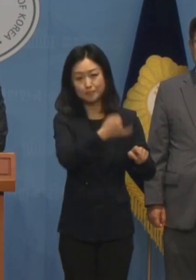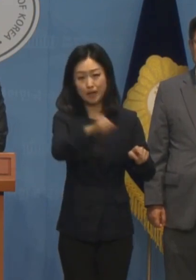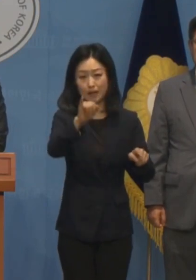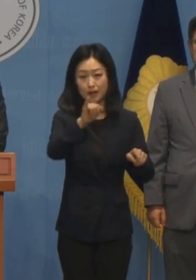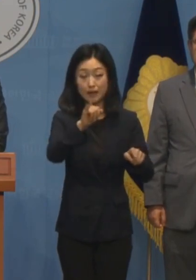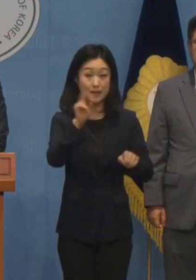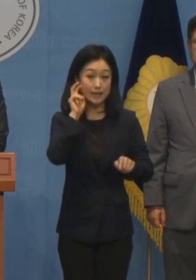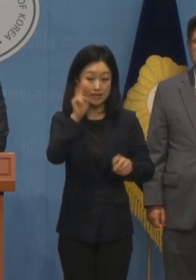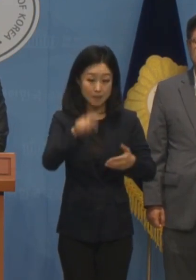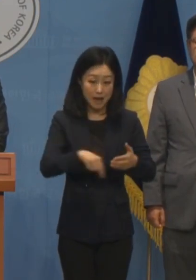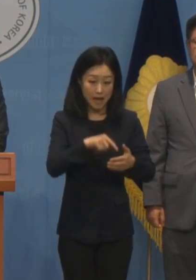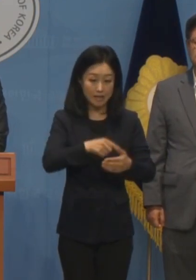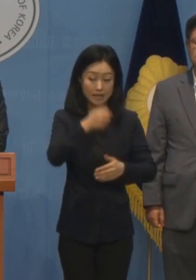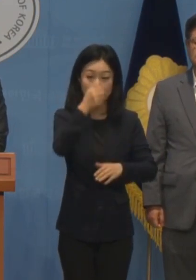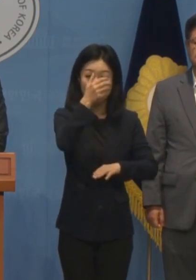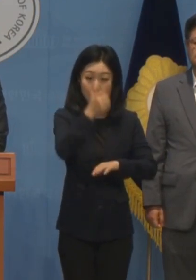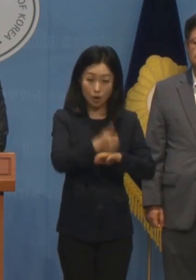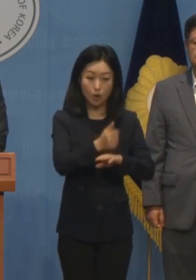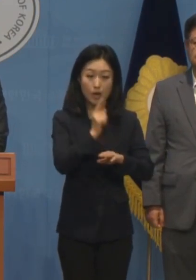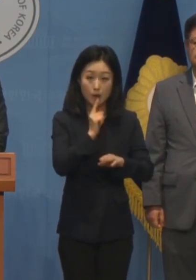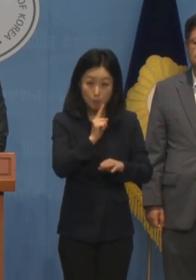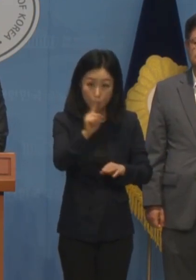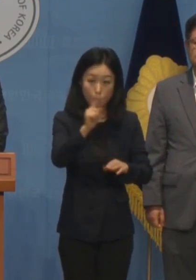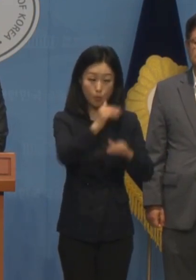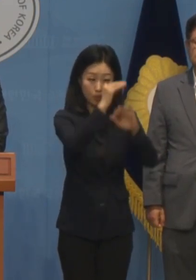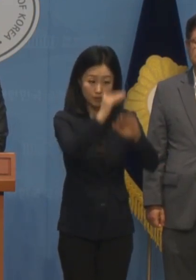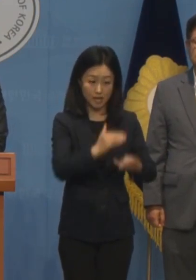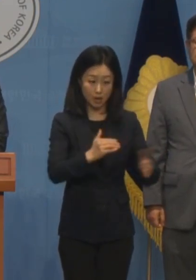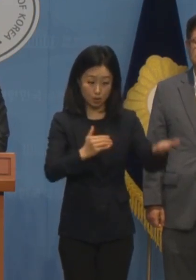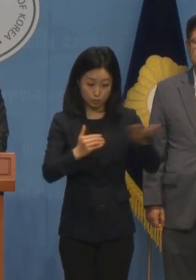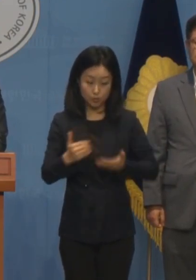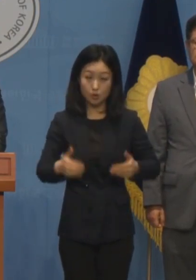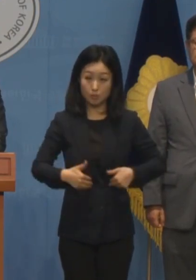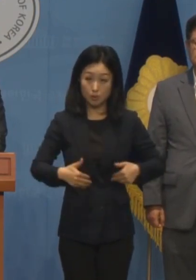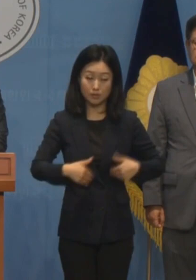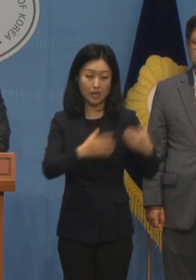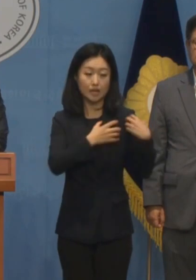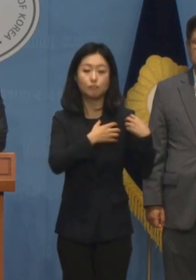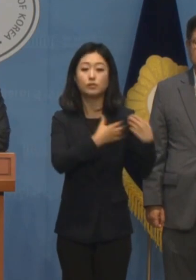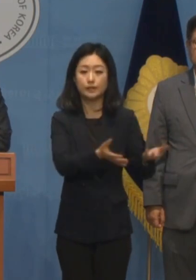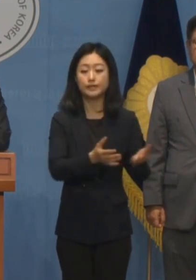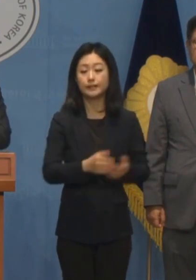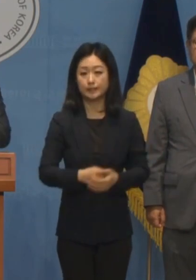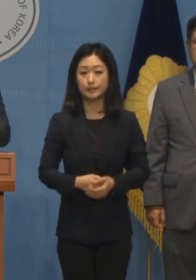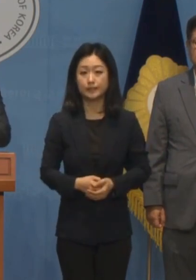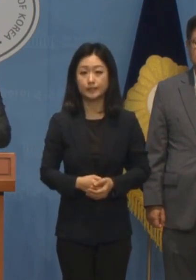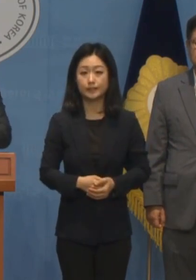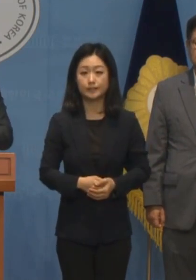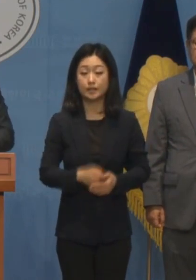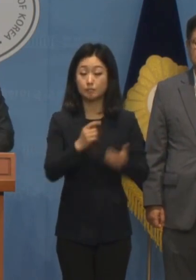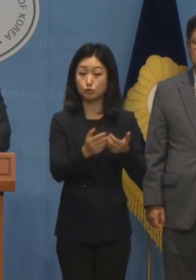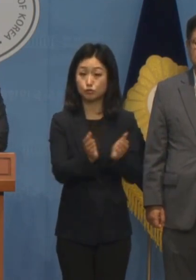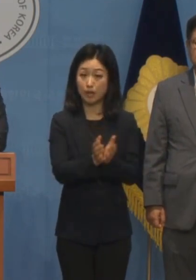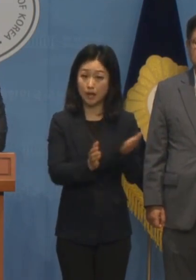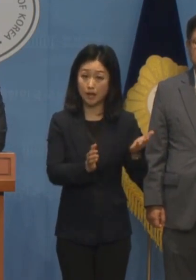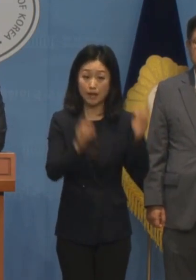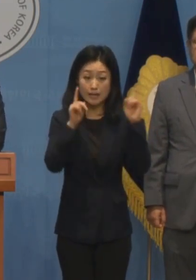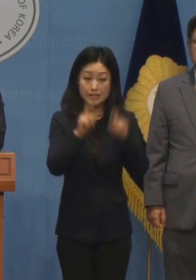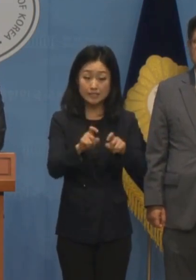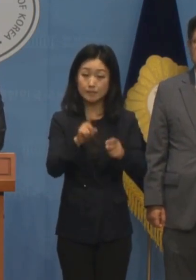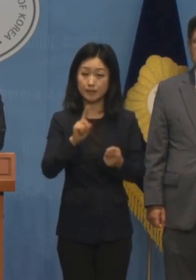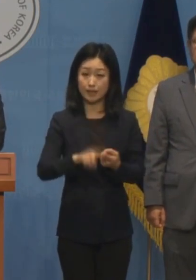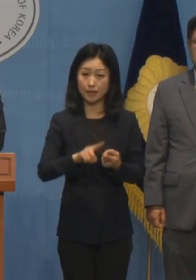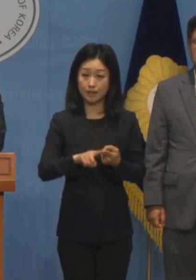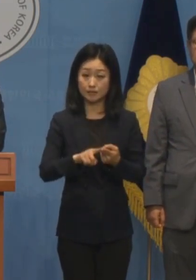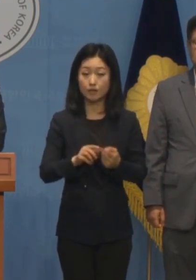20일 내 청문 결과 보고서를 내야 하는 국회의 의무조차 걷어차버리는 것입니까? 민주당이 의심하는 대목에